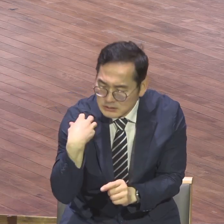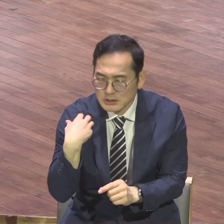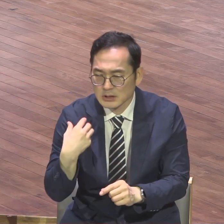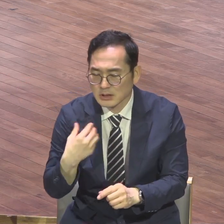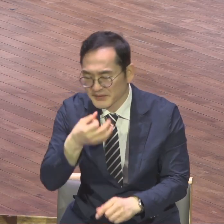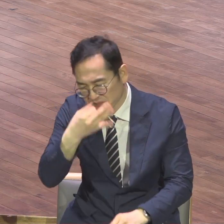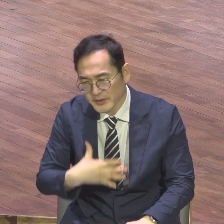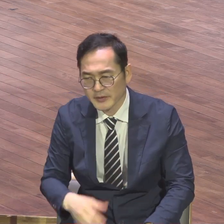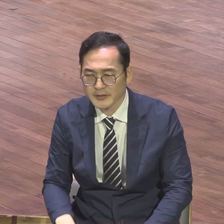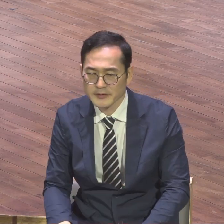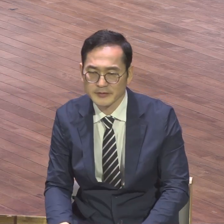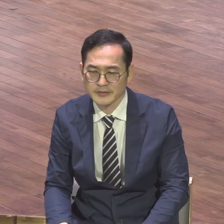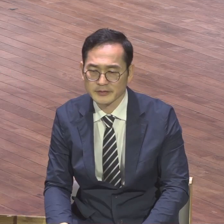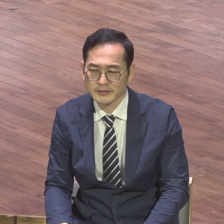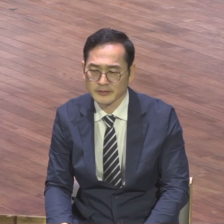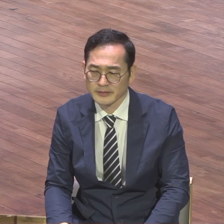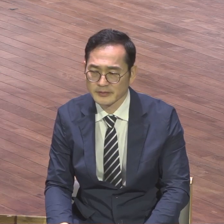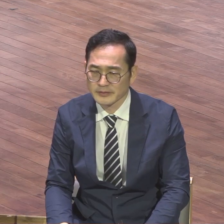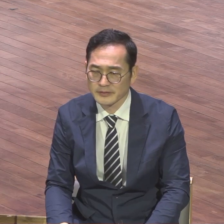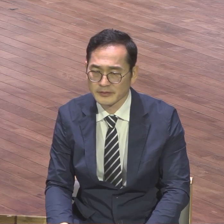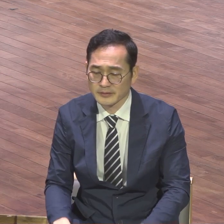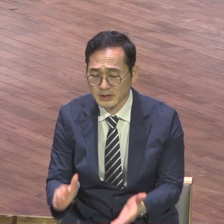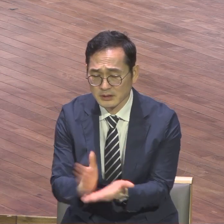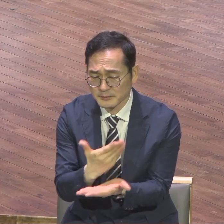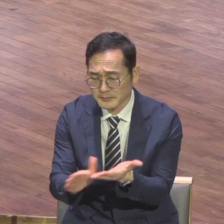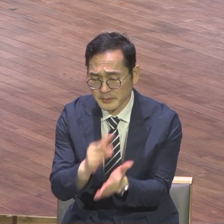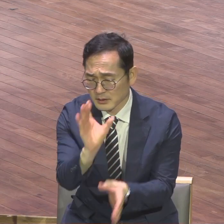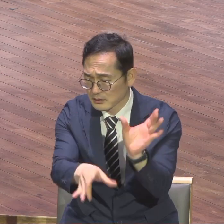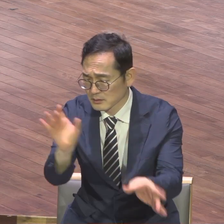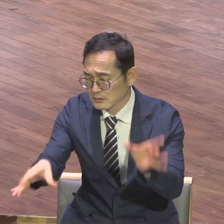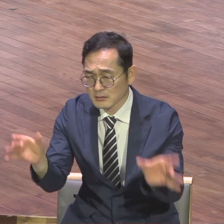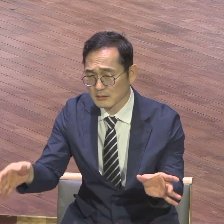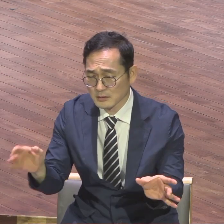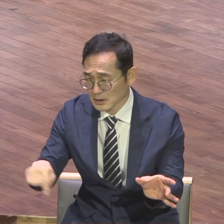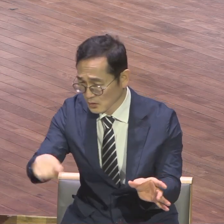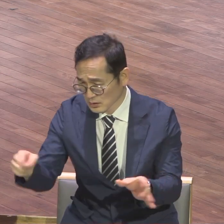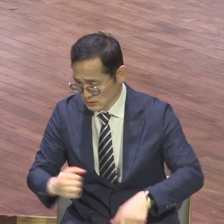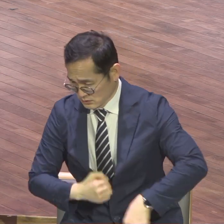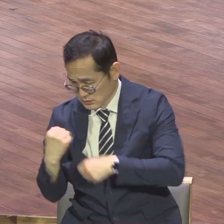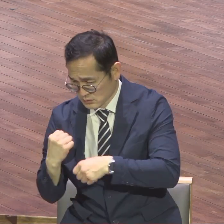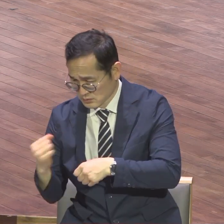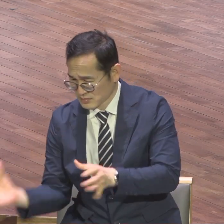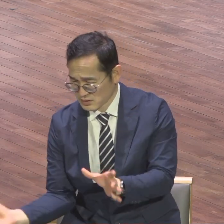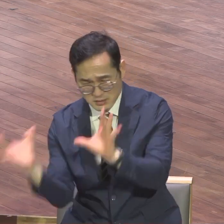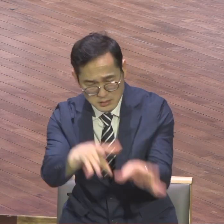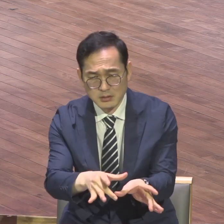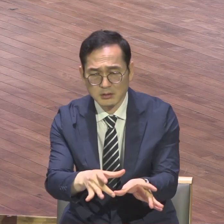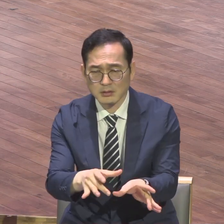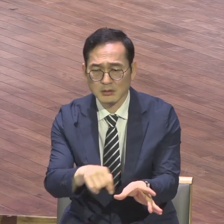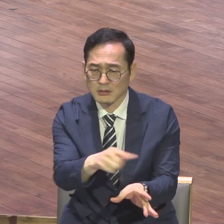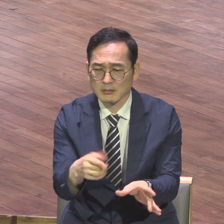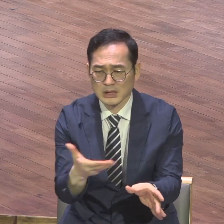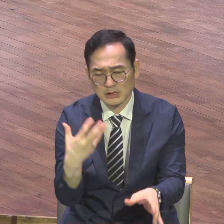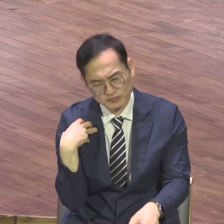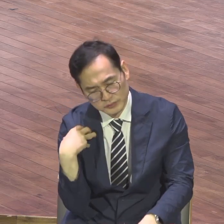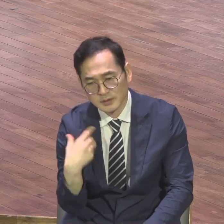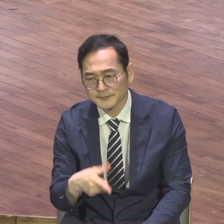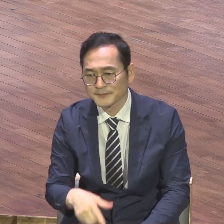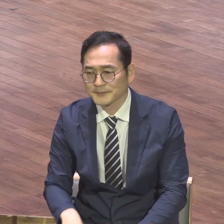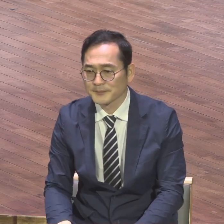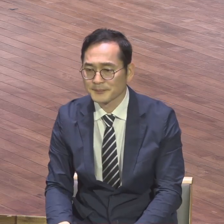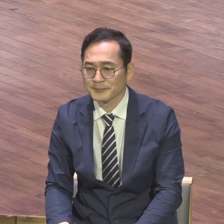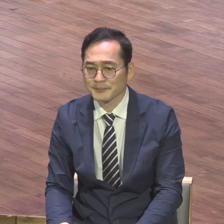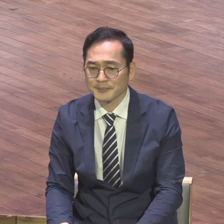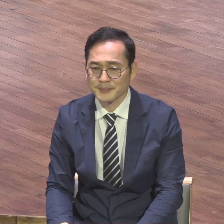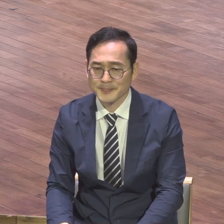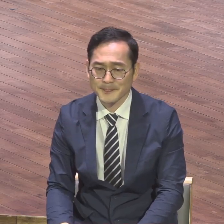교육자가 하든지 누군가가 대신해 줘야 됩니다. 그러면 본질적으로 모든 걸 다 놓쳐도 이